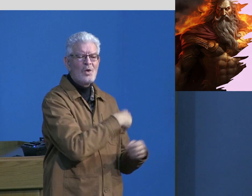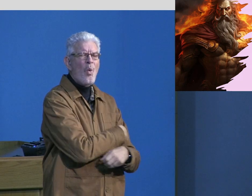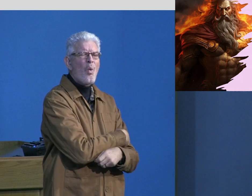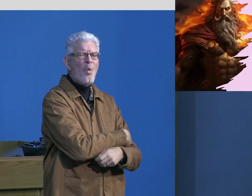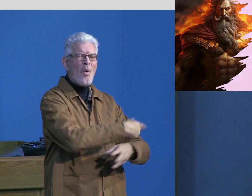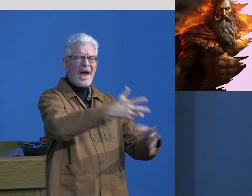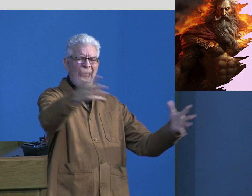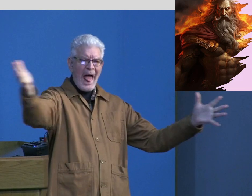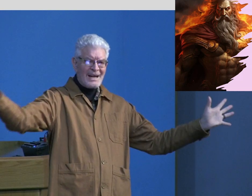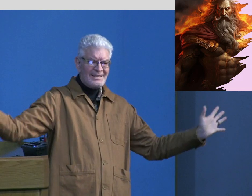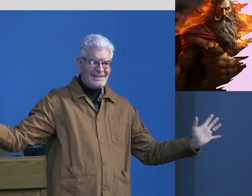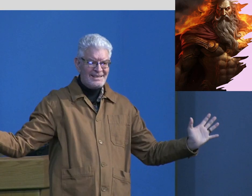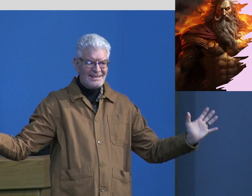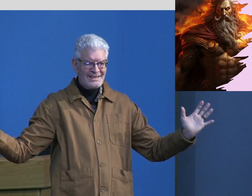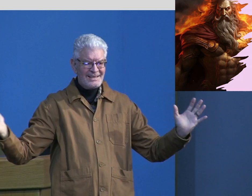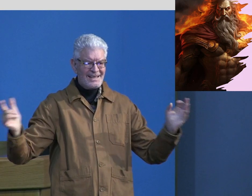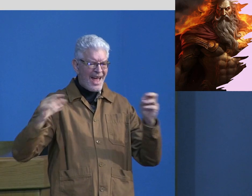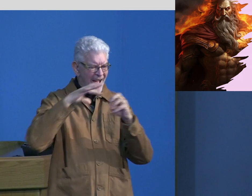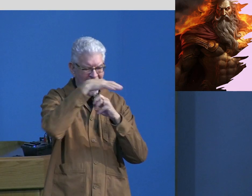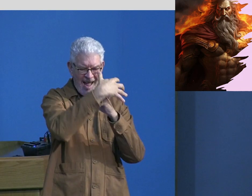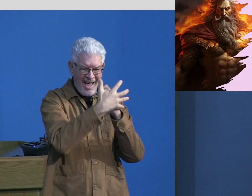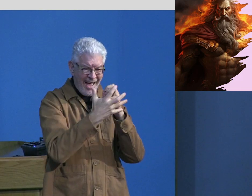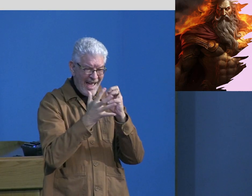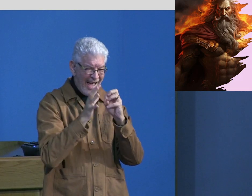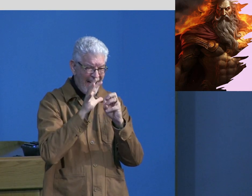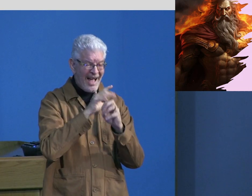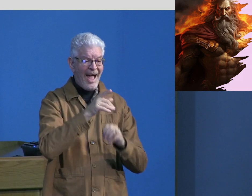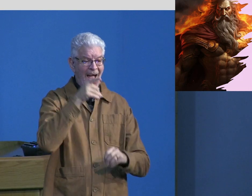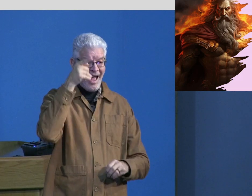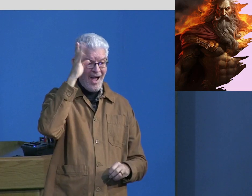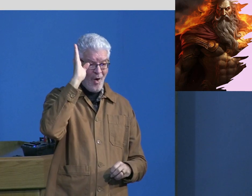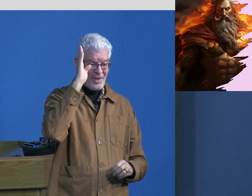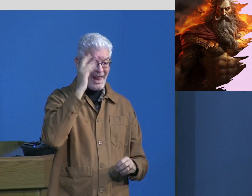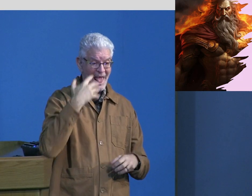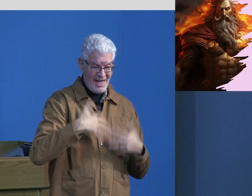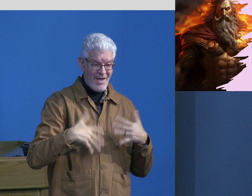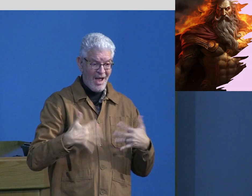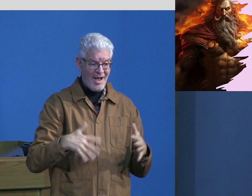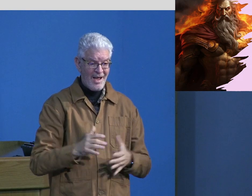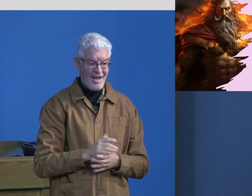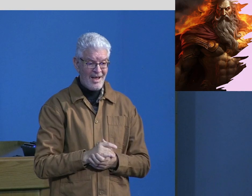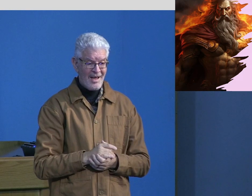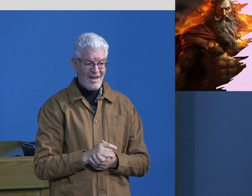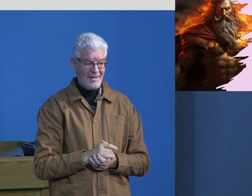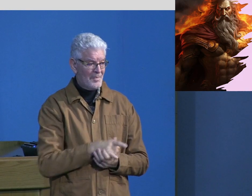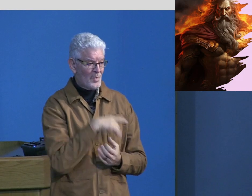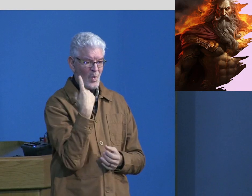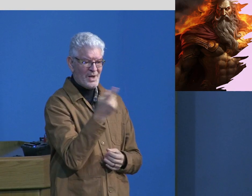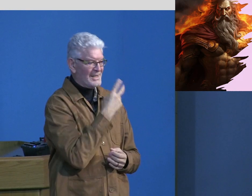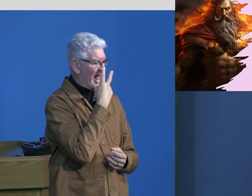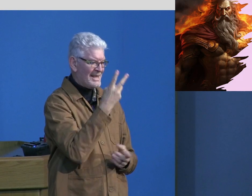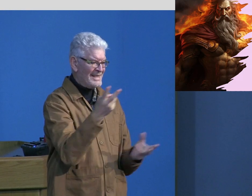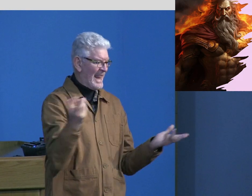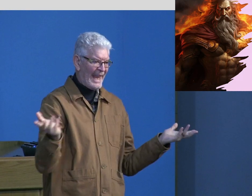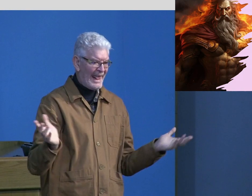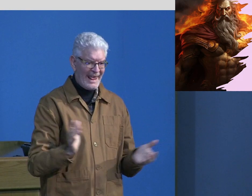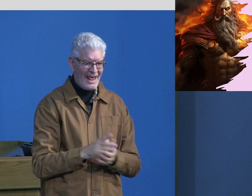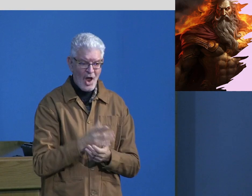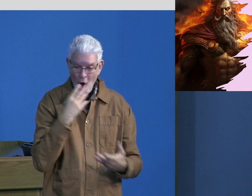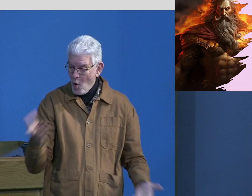maar God is oral. Oor die hele aarde is hy. en hy lewe. Ons kan dit net nie sien